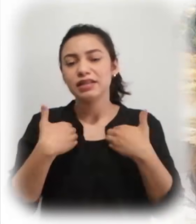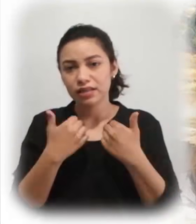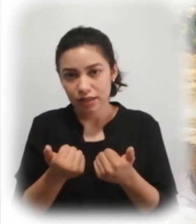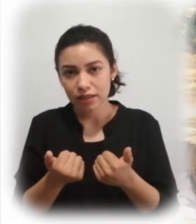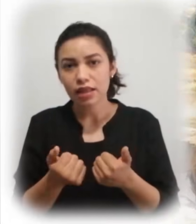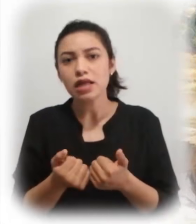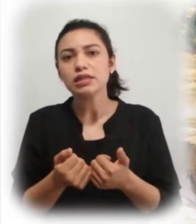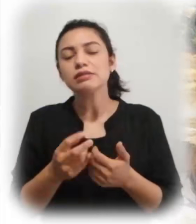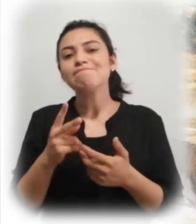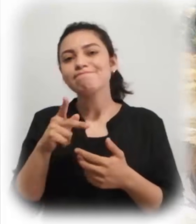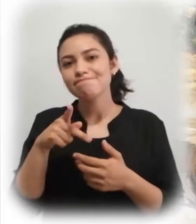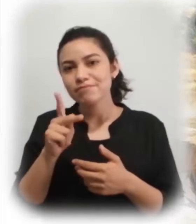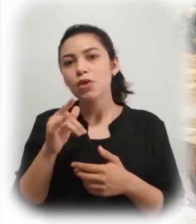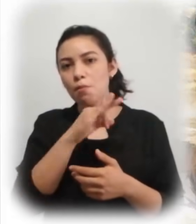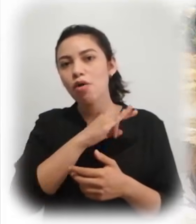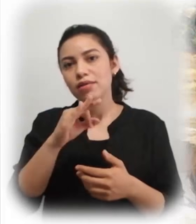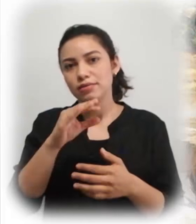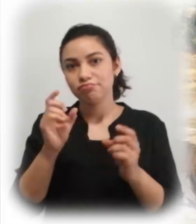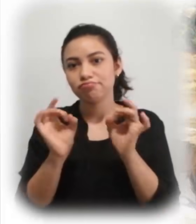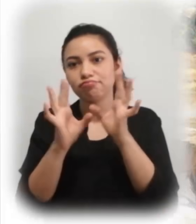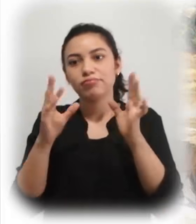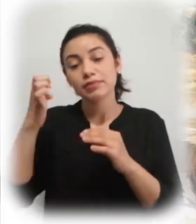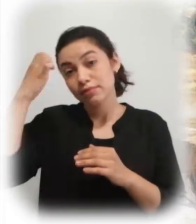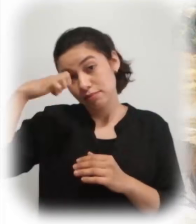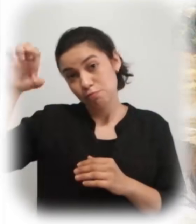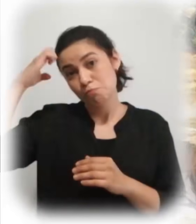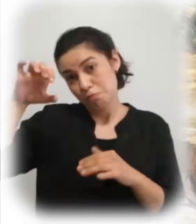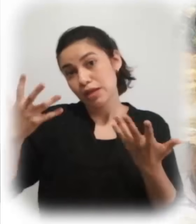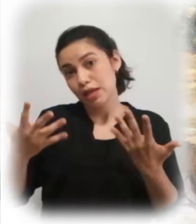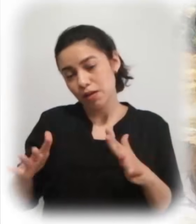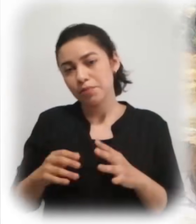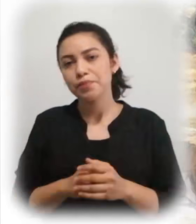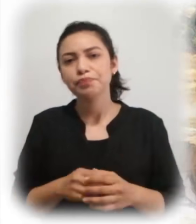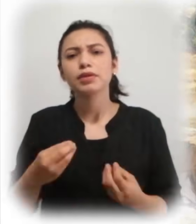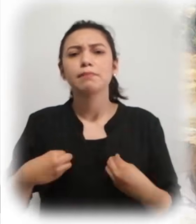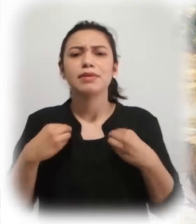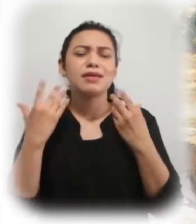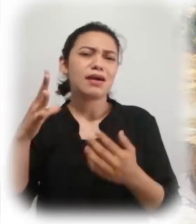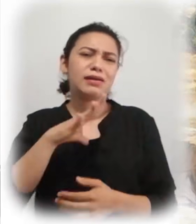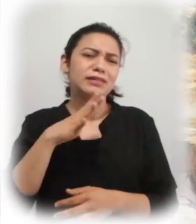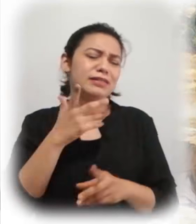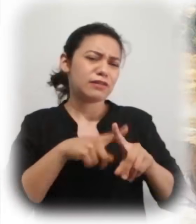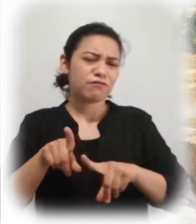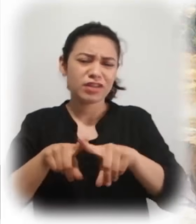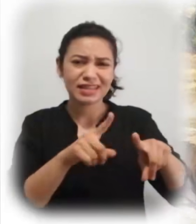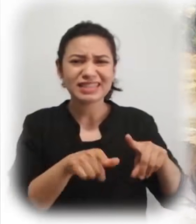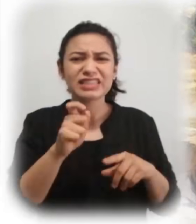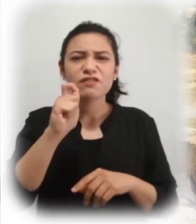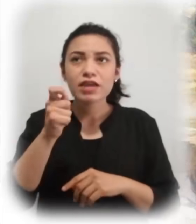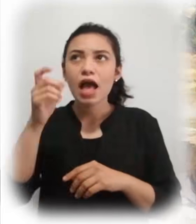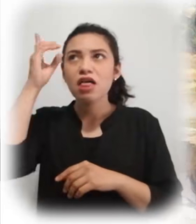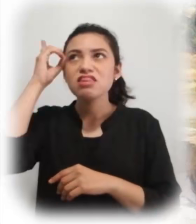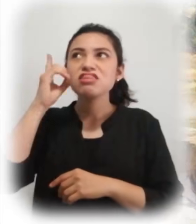La Biblia está llena de expresiones que se refieren a Dios como el pastor, en oposición a los reyes y